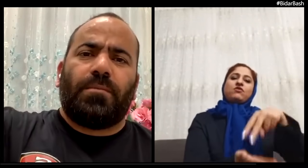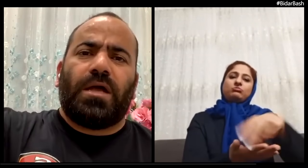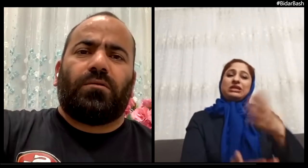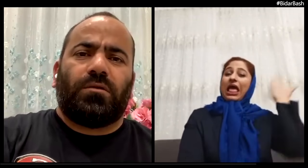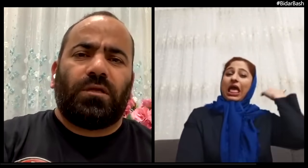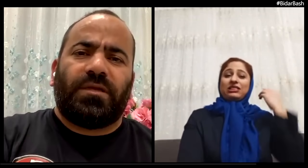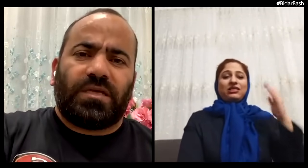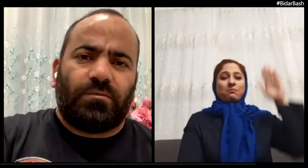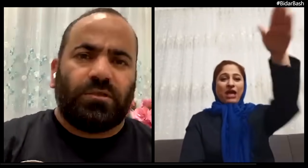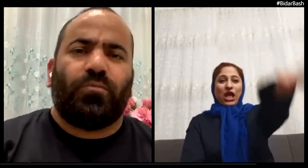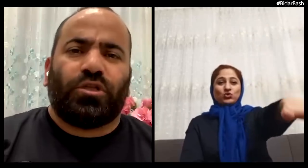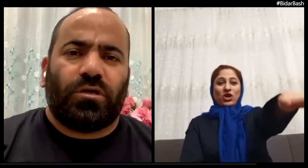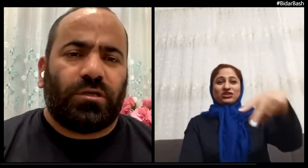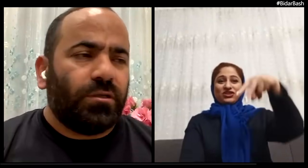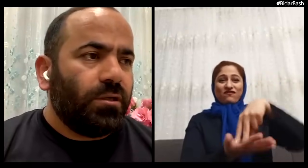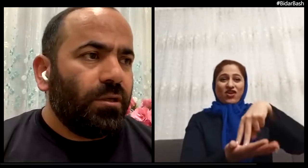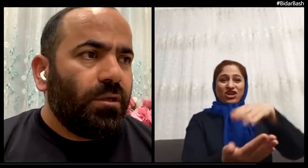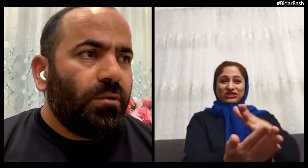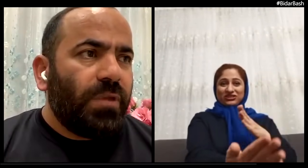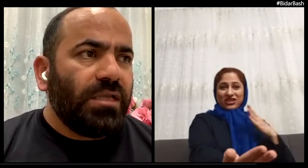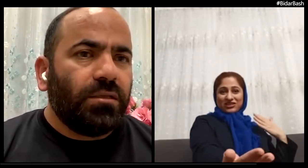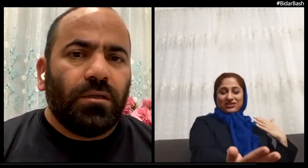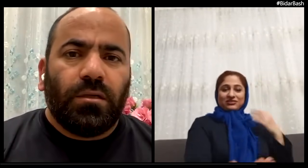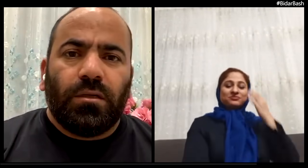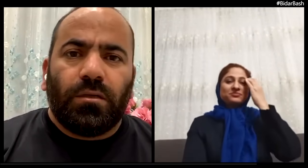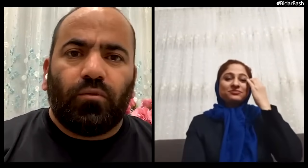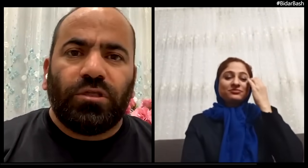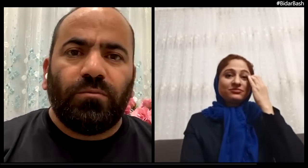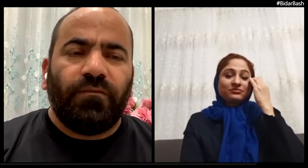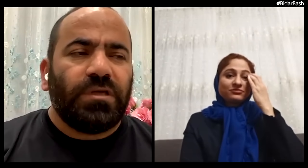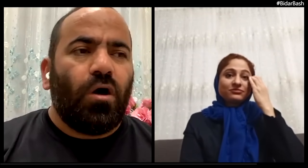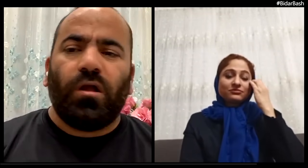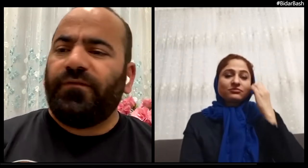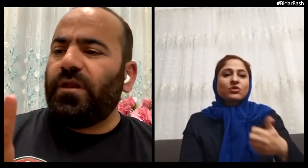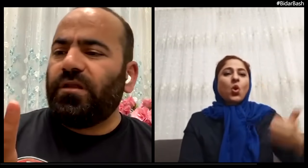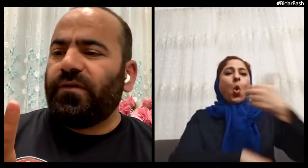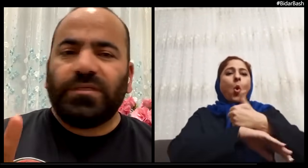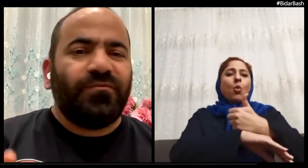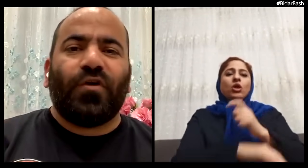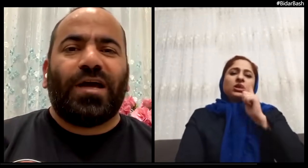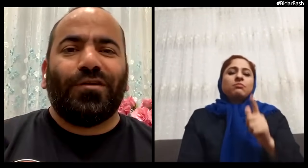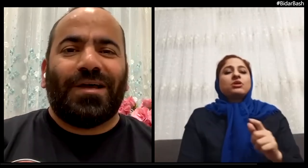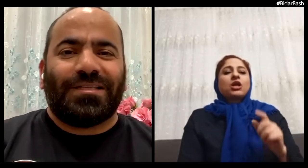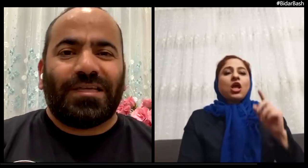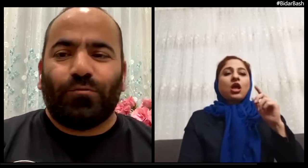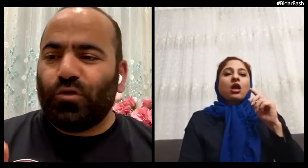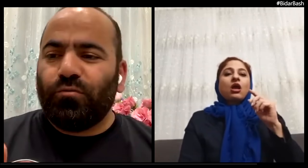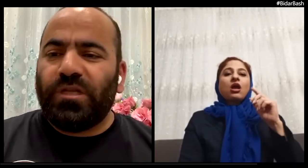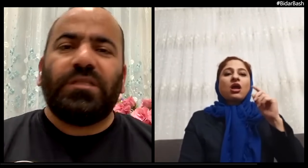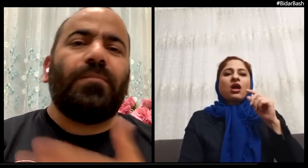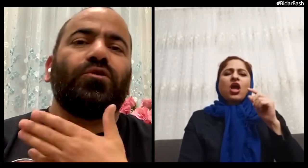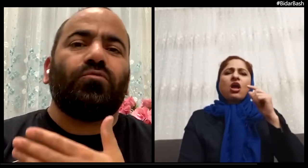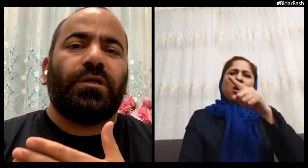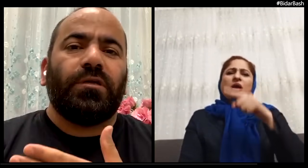نظام خبردار، یک مسخره بازی که پادگانه، بعد مدیر میگفت مثلا آقای فلانی اسم فقرای مدرسه رو